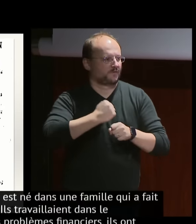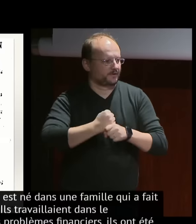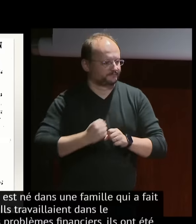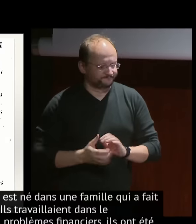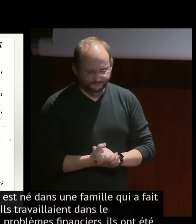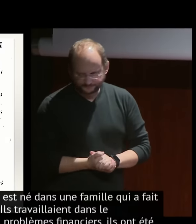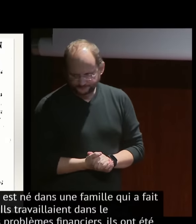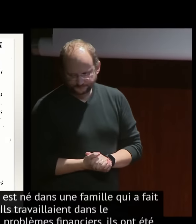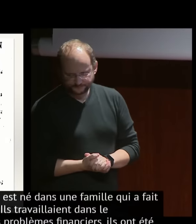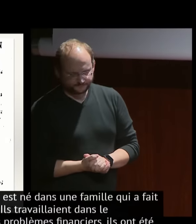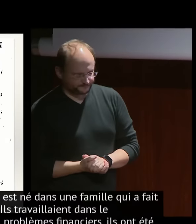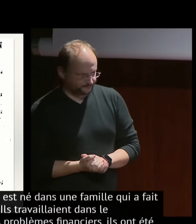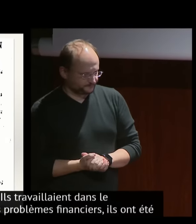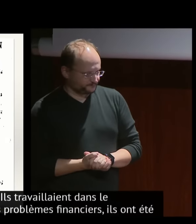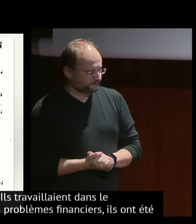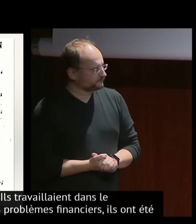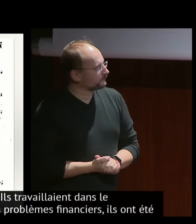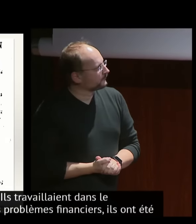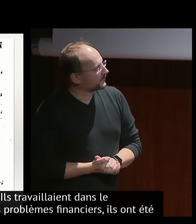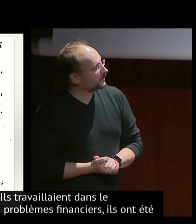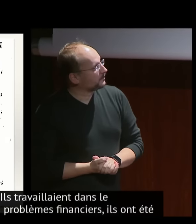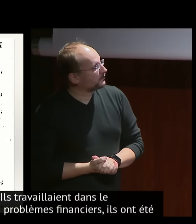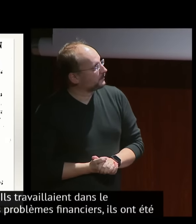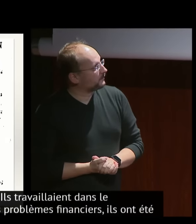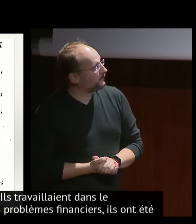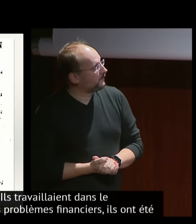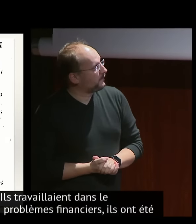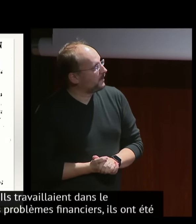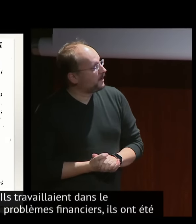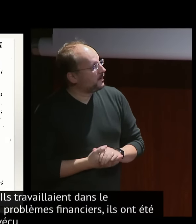différents incidents de parcours, on va dire.